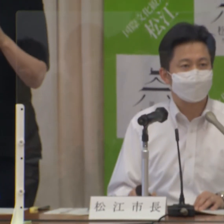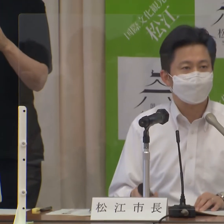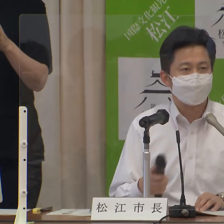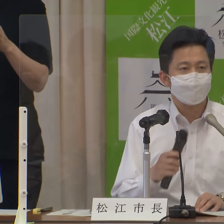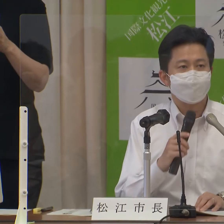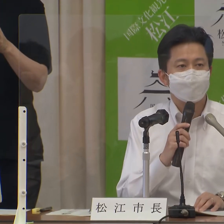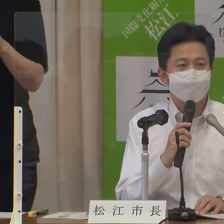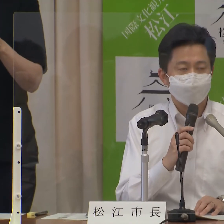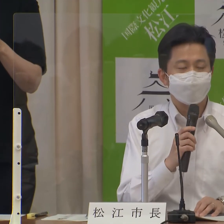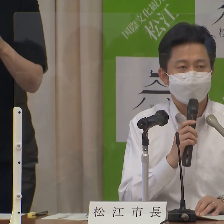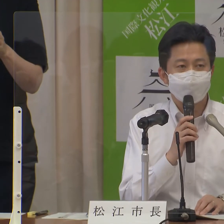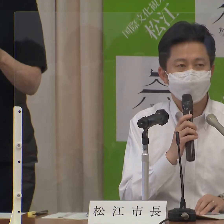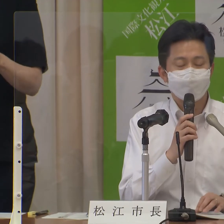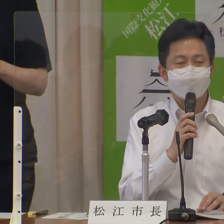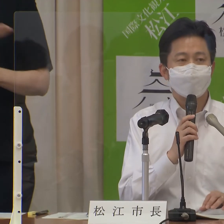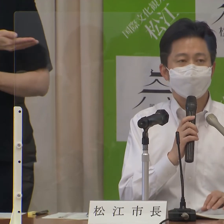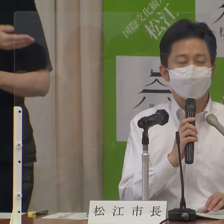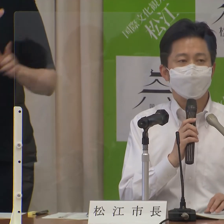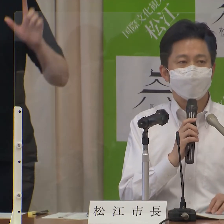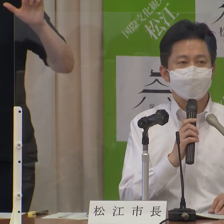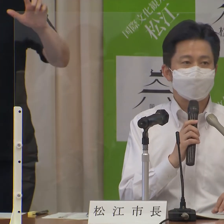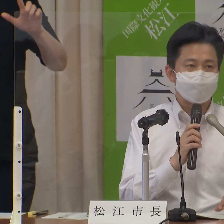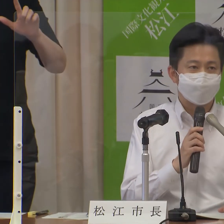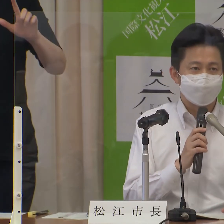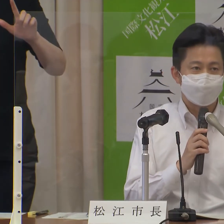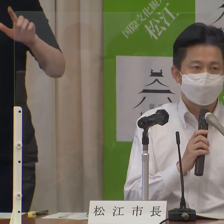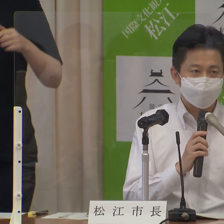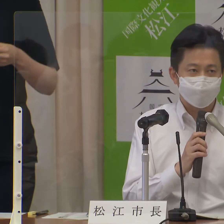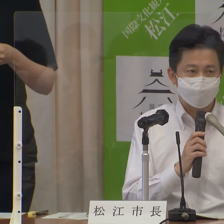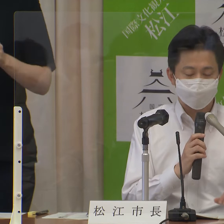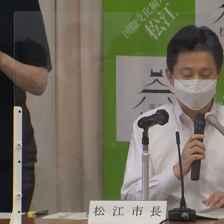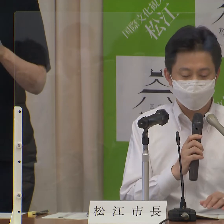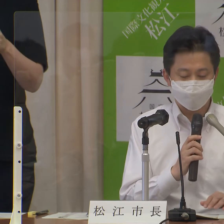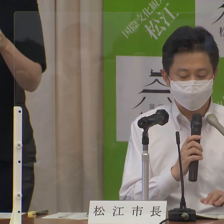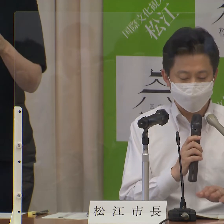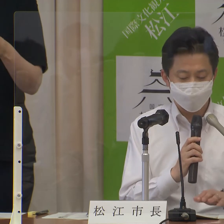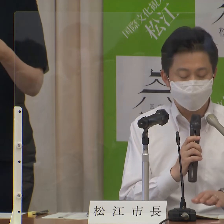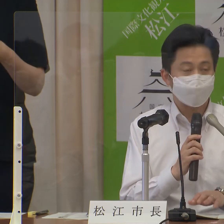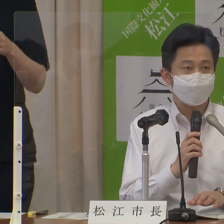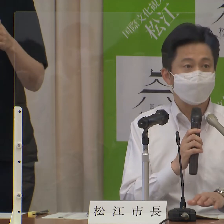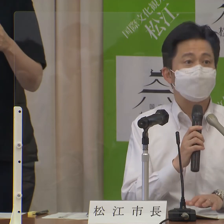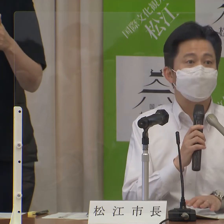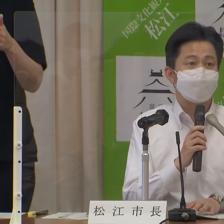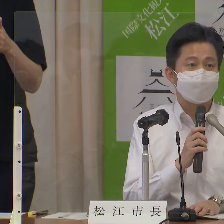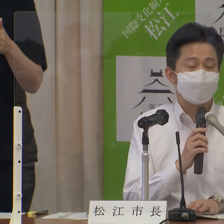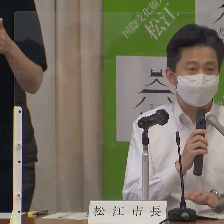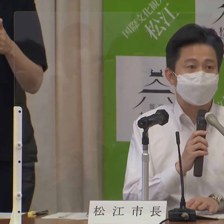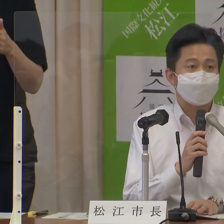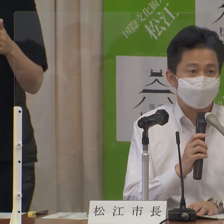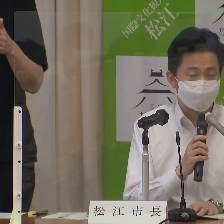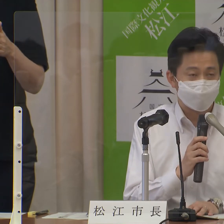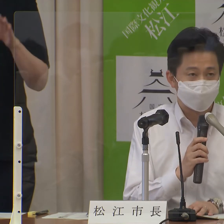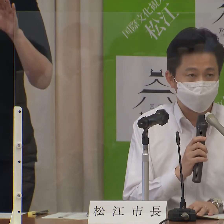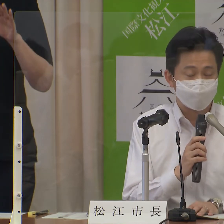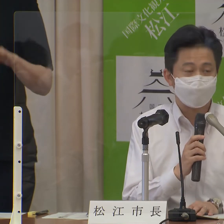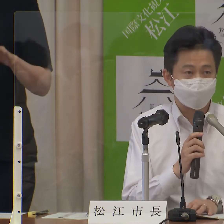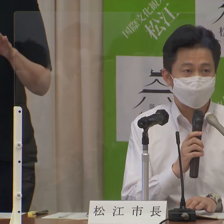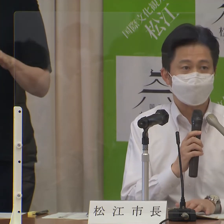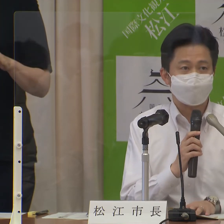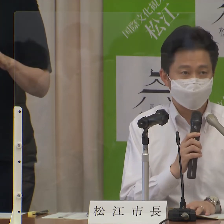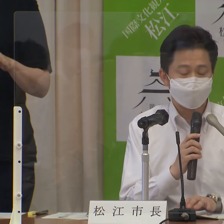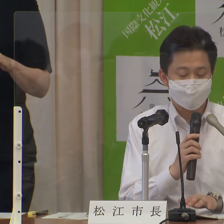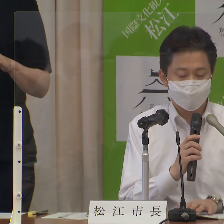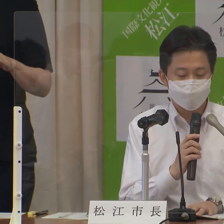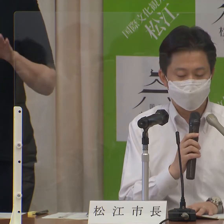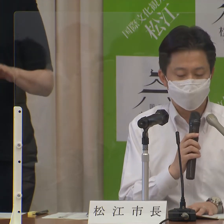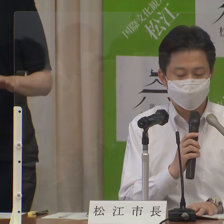しょうか。 はい、今まあ具体的に皆さんにアナウンスさせていただけるのは今回の乳幼児との検診ということになり